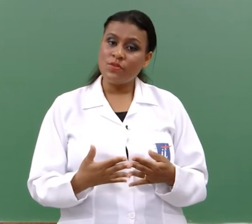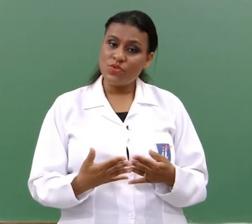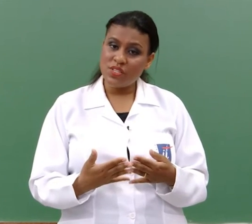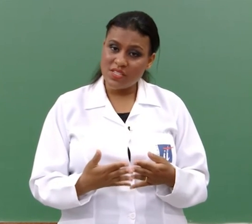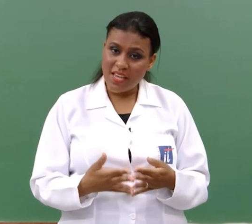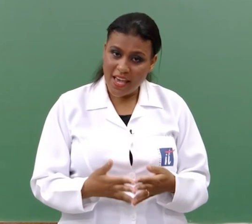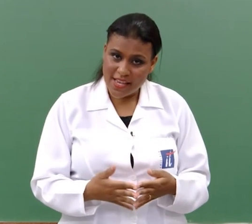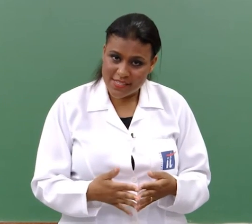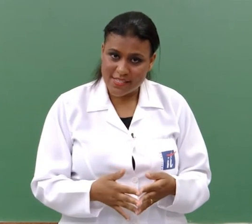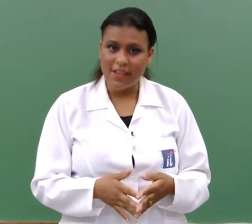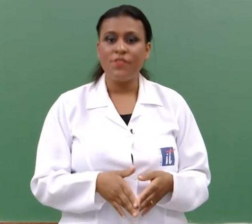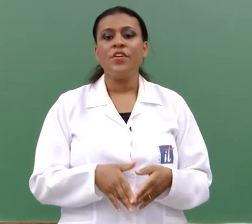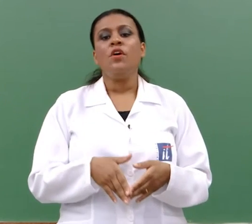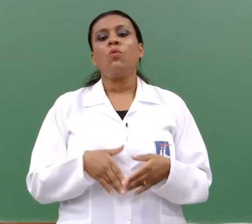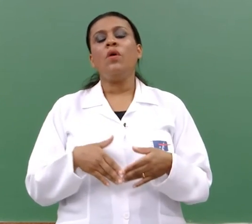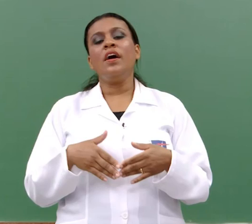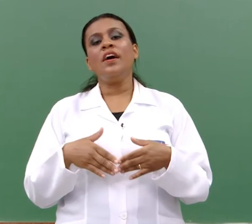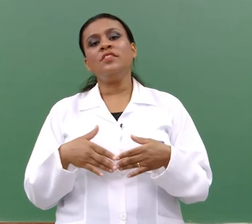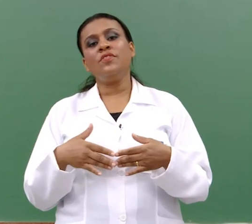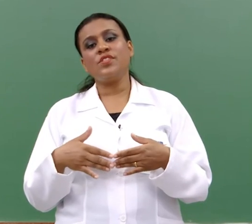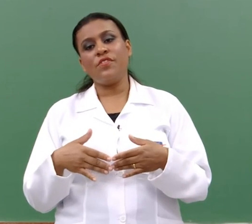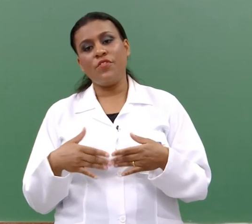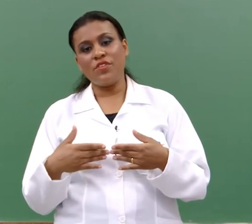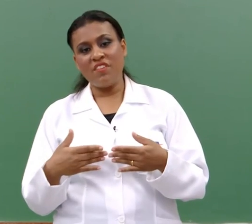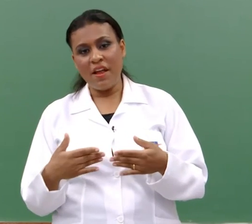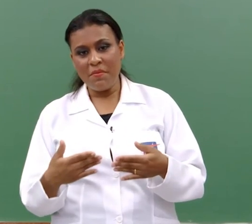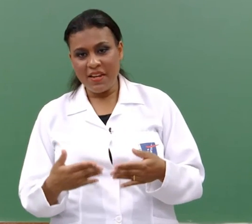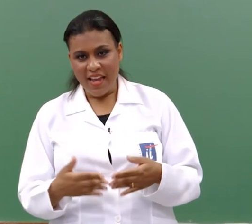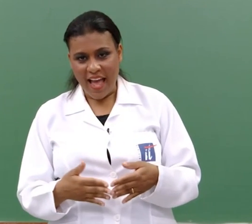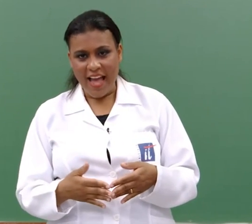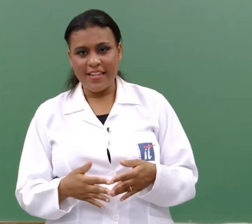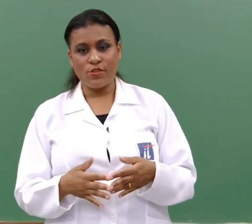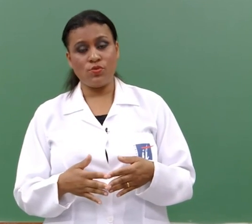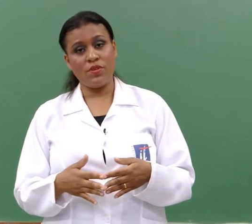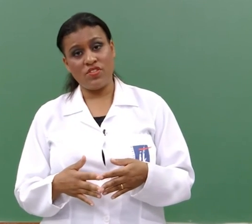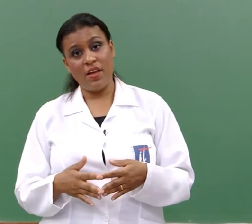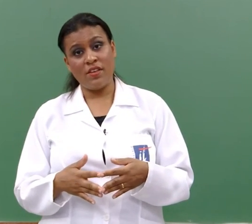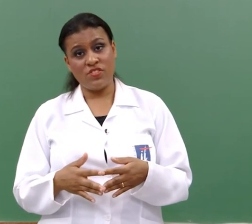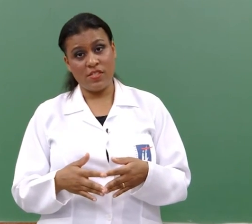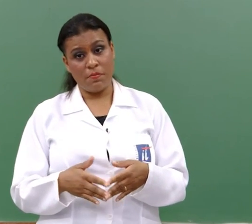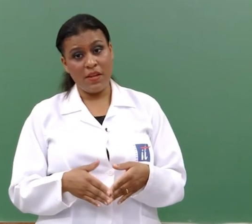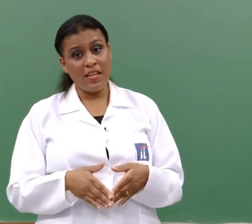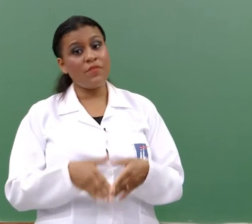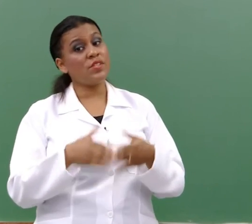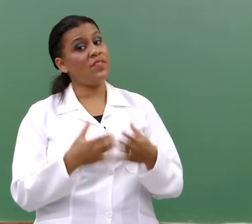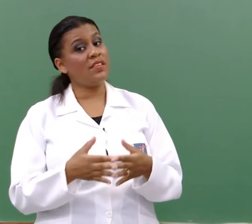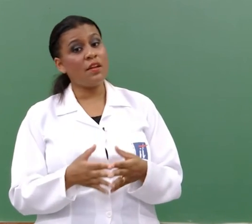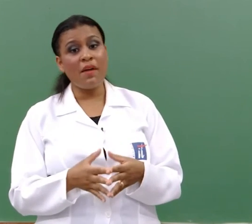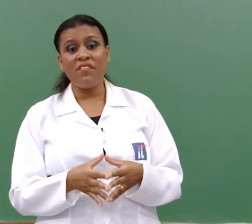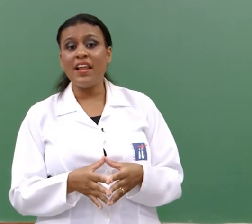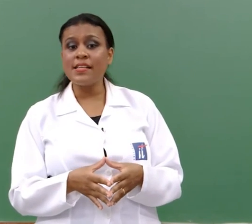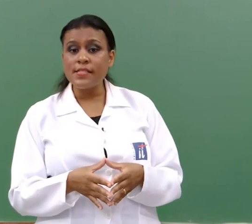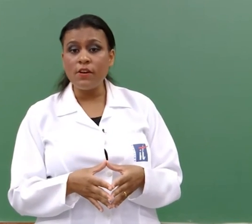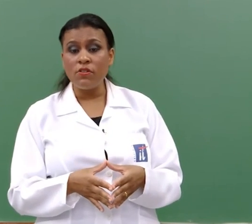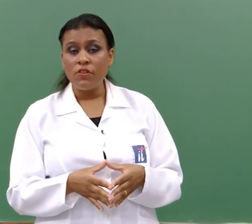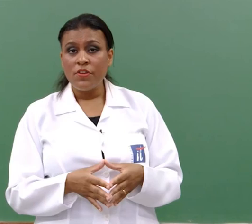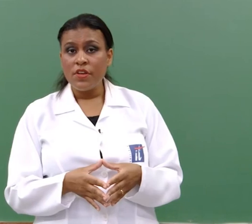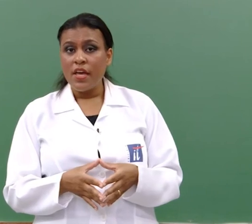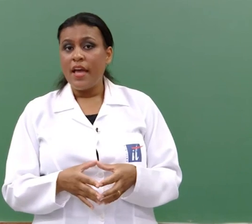se esqueça. Quando você for terminar a sua disciplina, você vai ter uma avaliação. Não